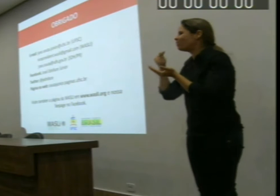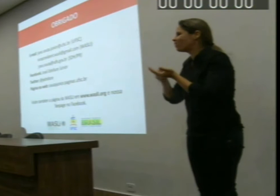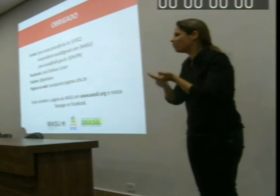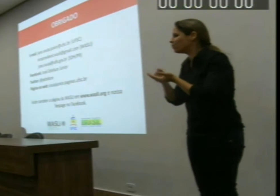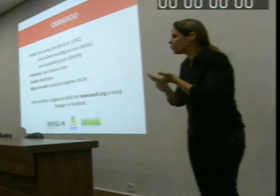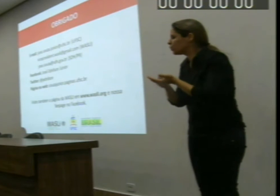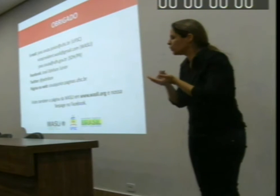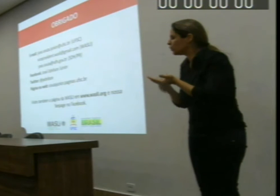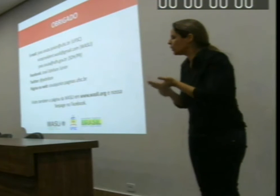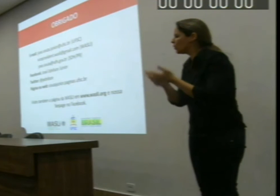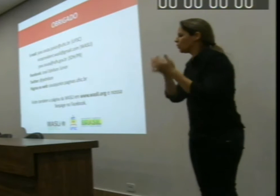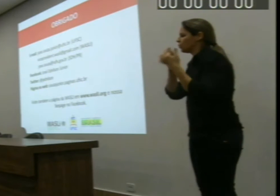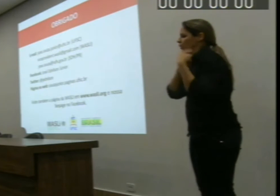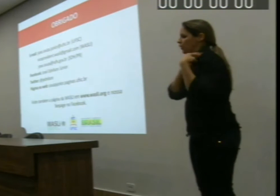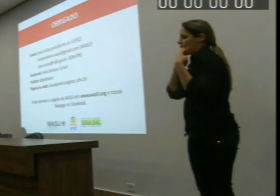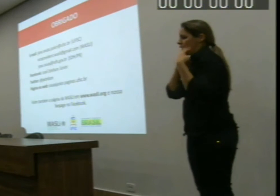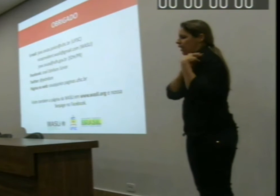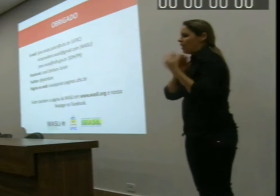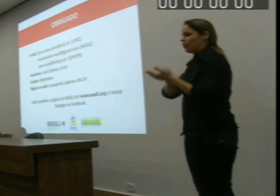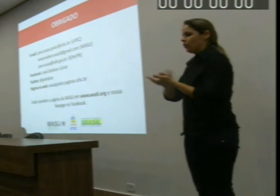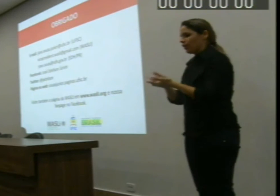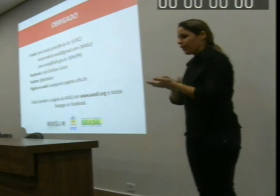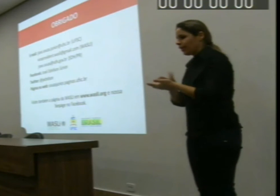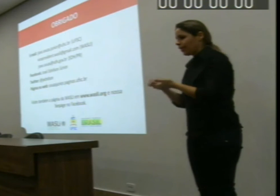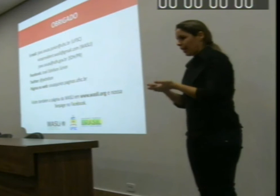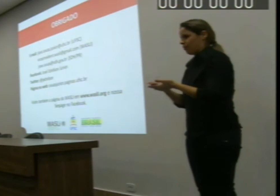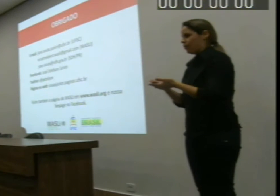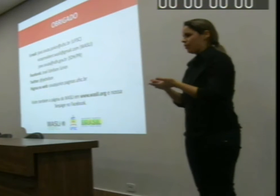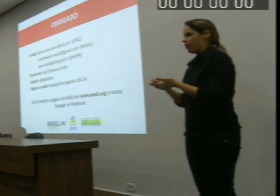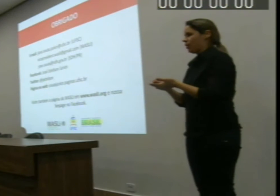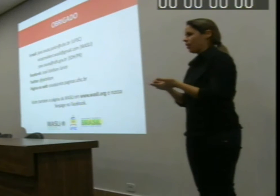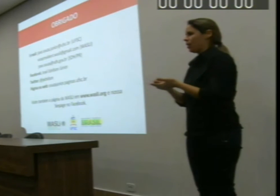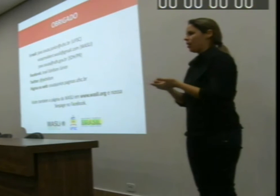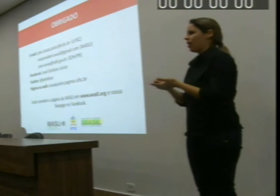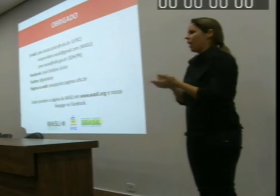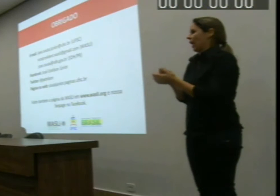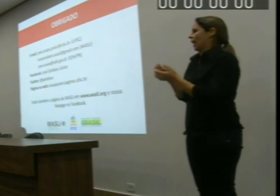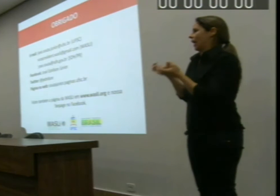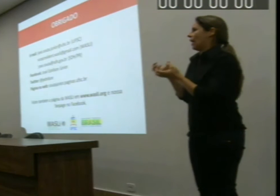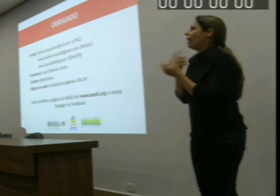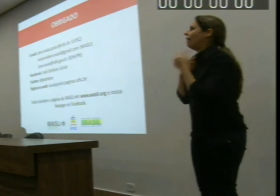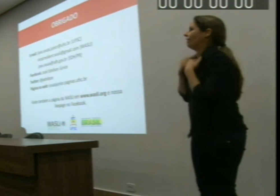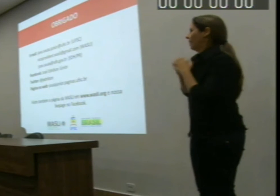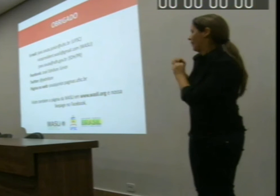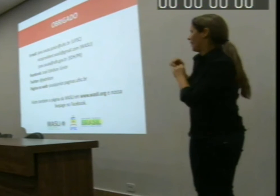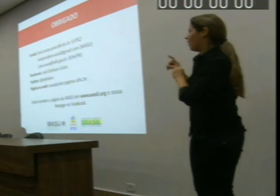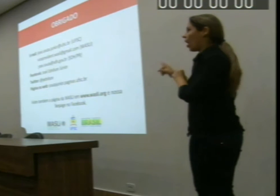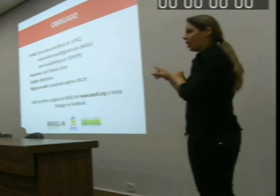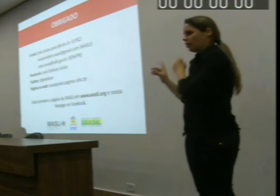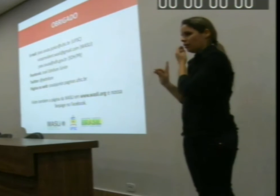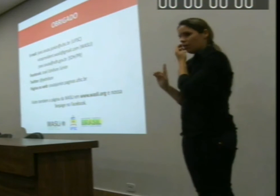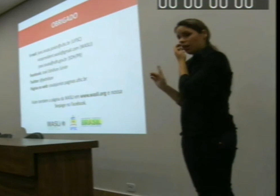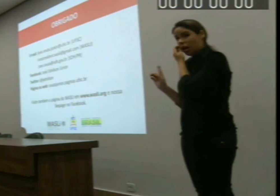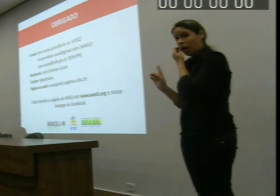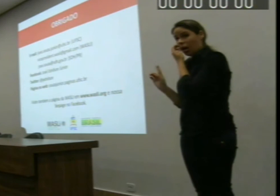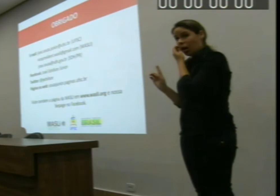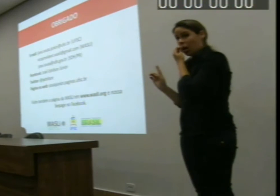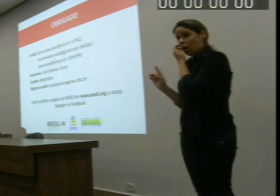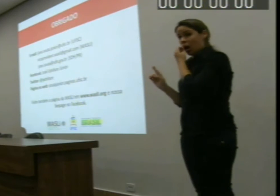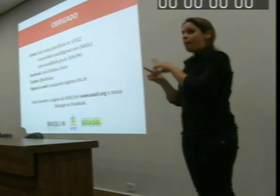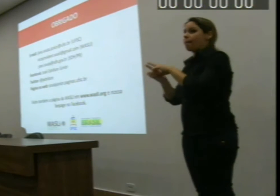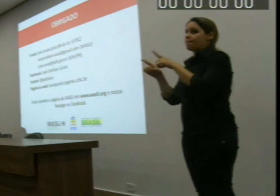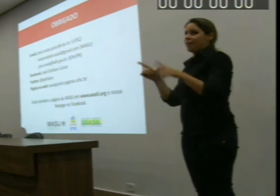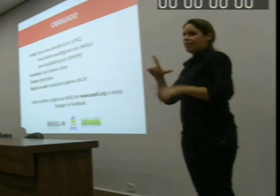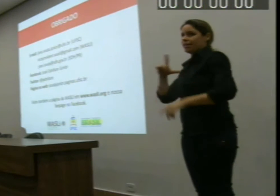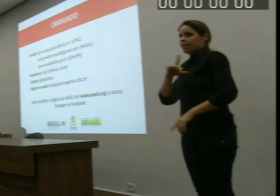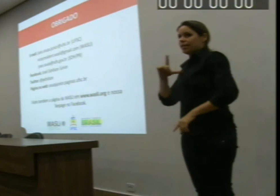intérprete eu queria dizer não para ele querer ensinar o professor mas dentro do próprio trabalho dele tem Profissionais